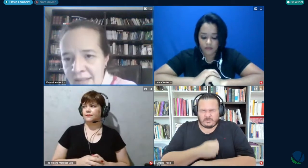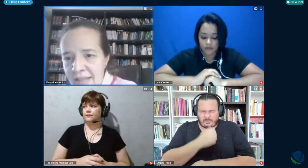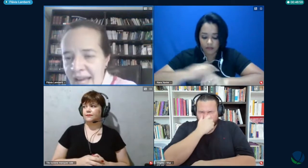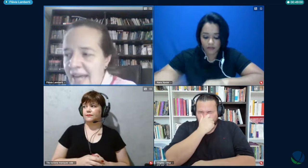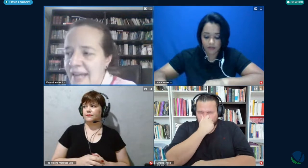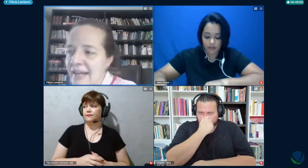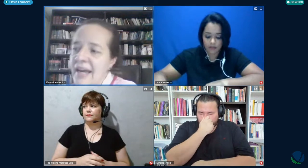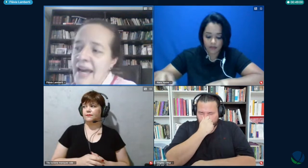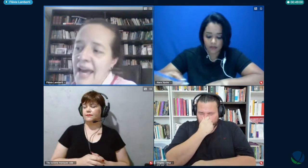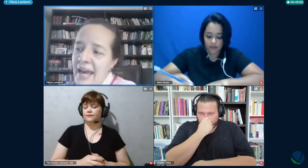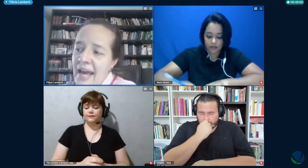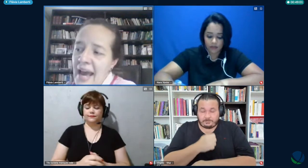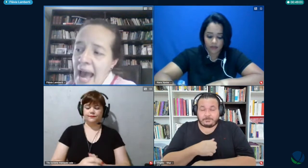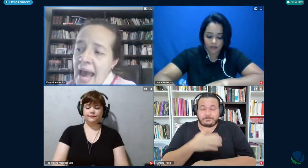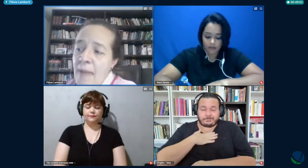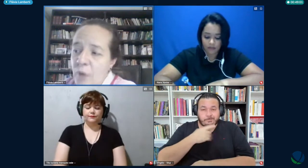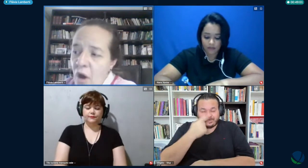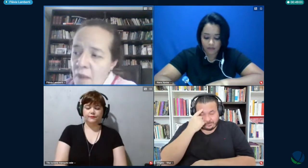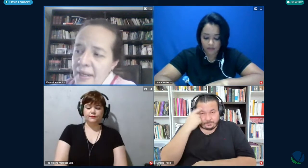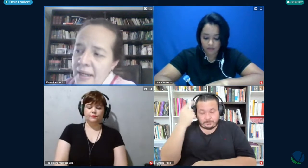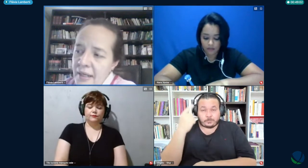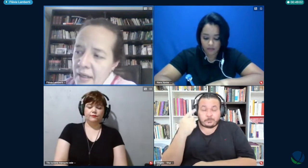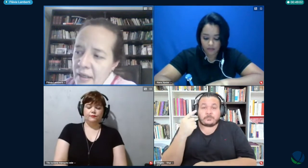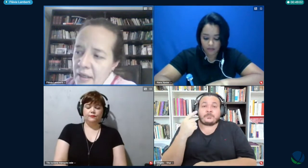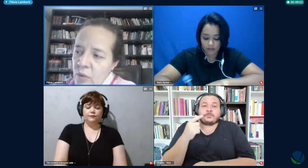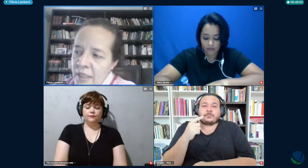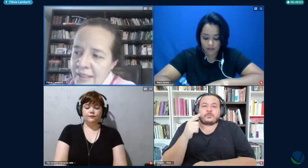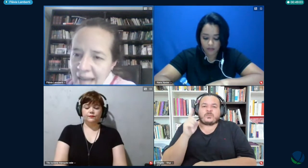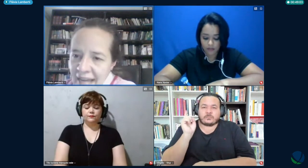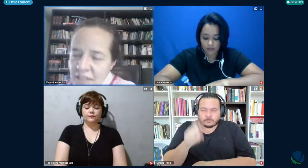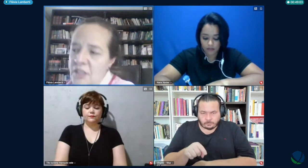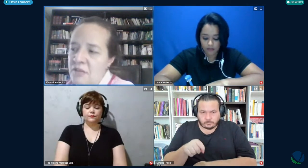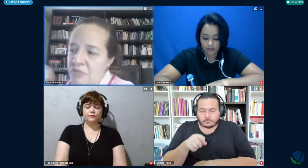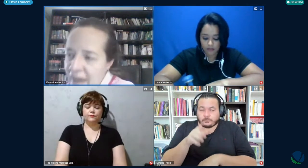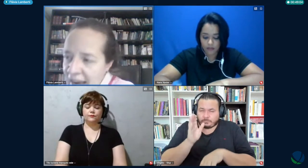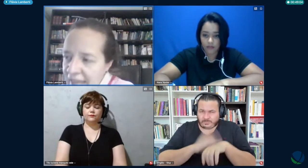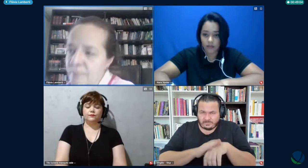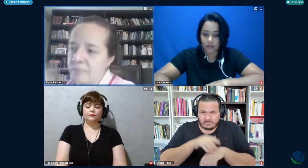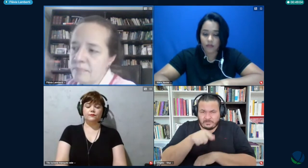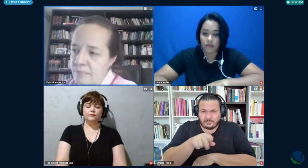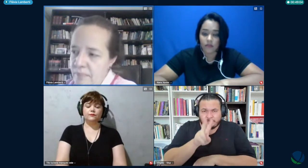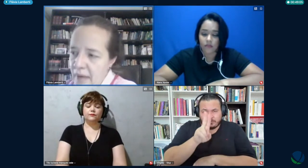minha ideia, é a própria unidade